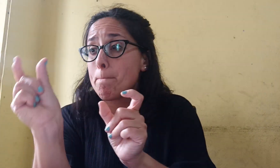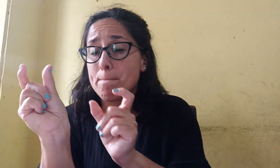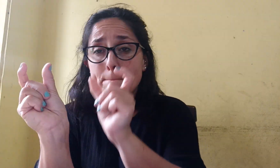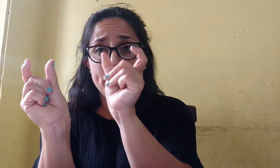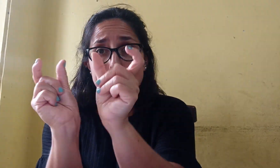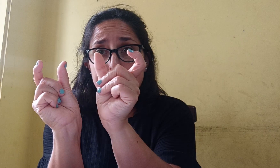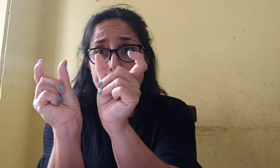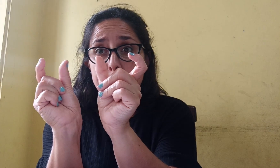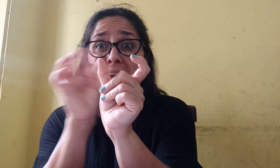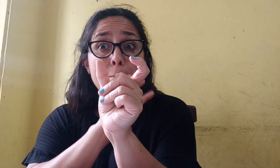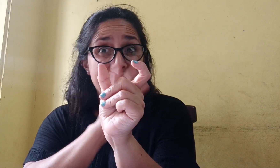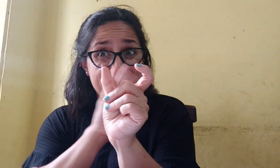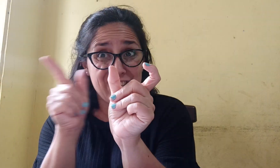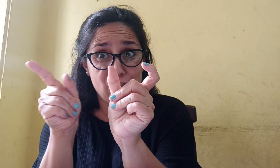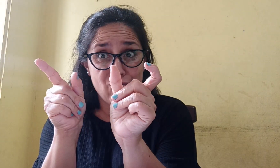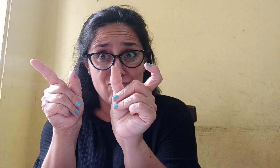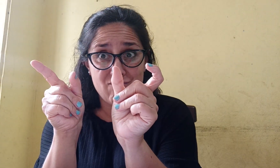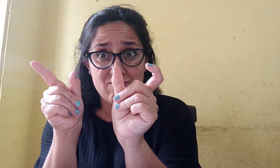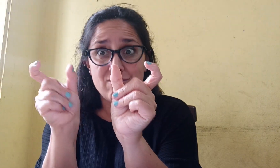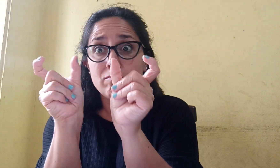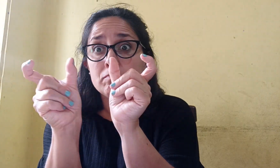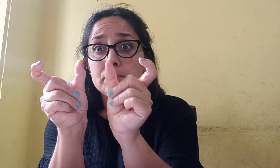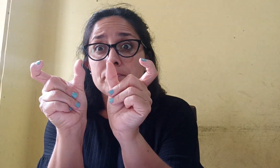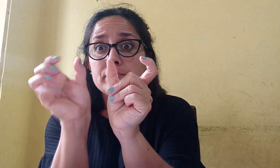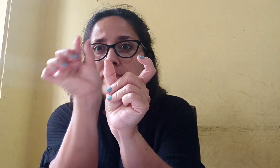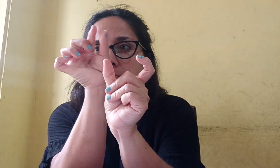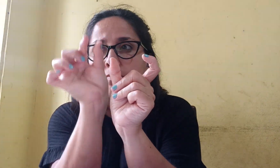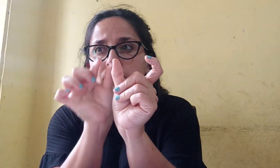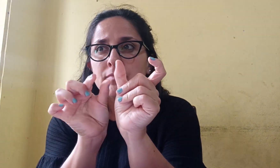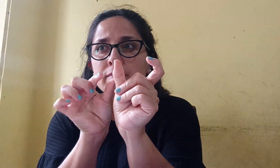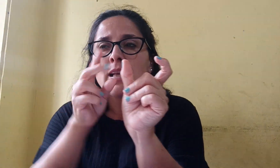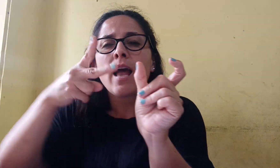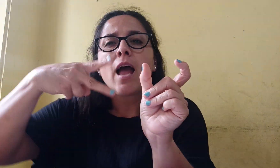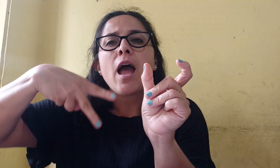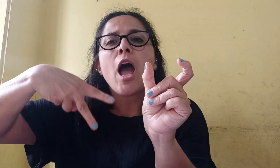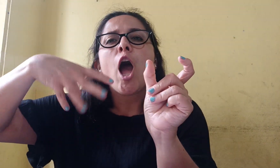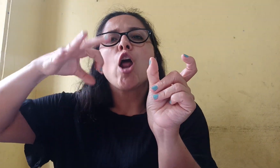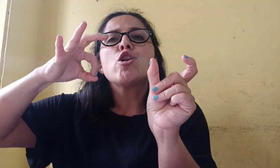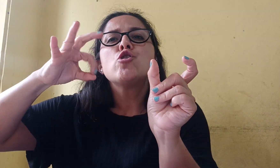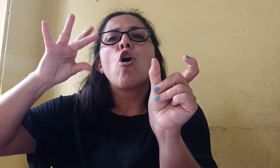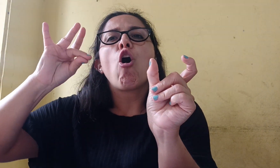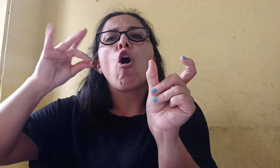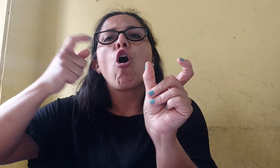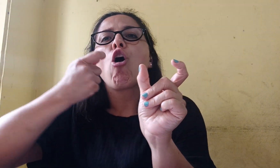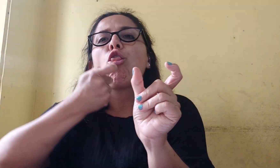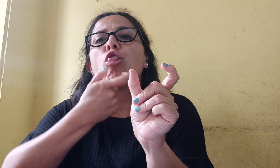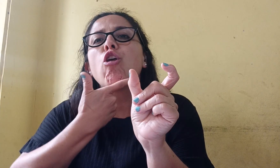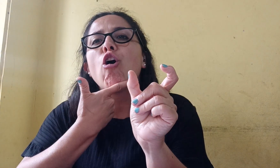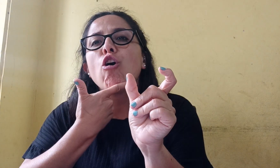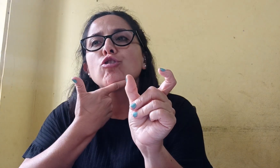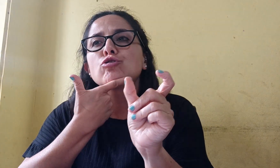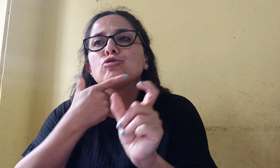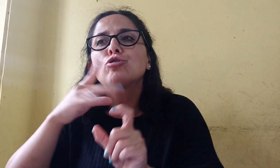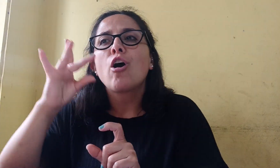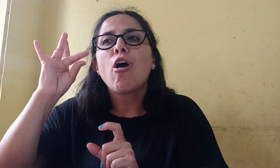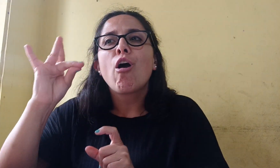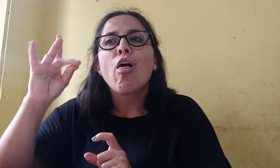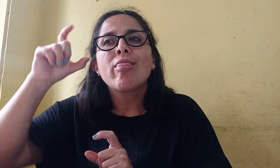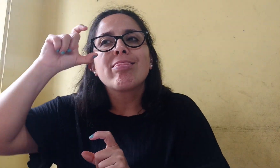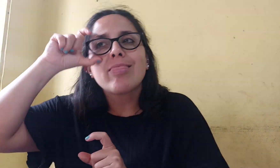otra amarilla, ¿sí? Esos son los nodos de Rambier. Cuando veamos cómo se transmite el impulso nervioso, vamos a ver que en